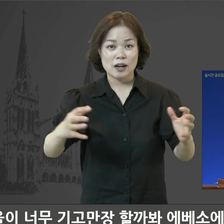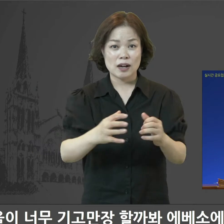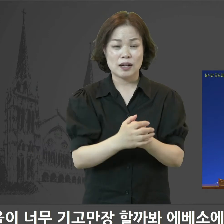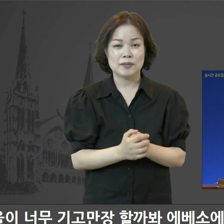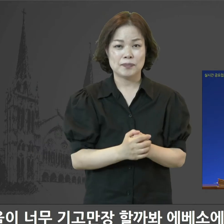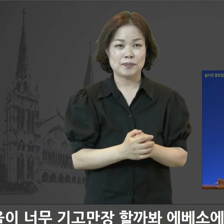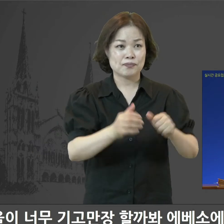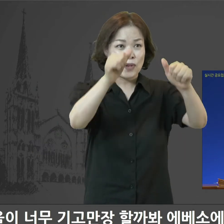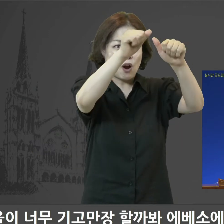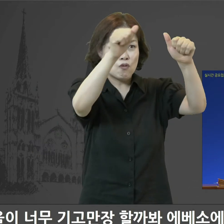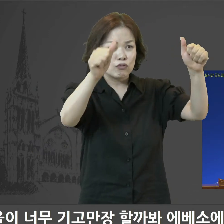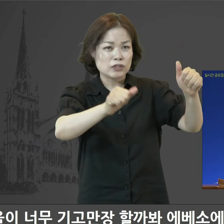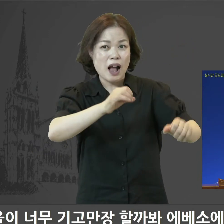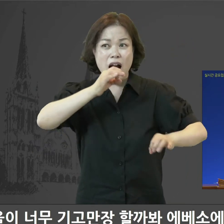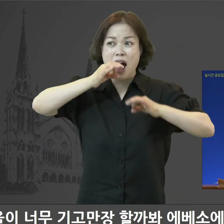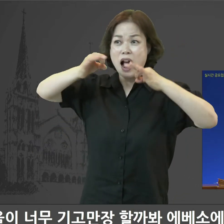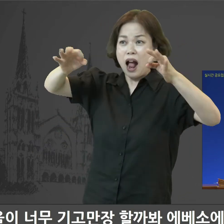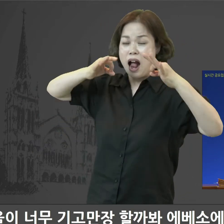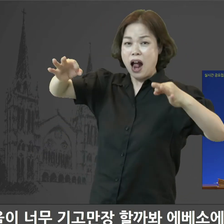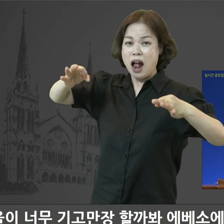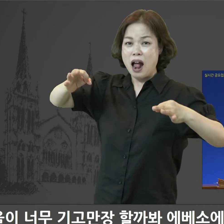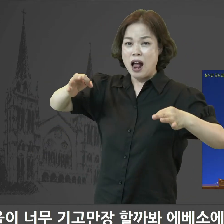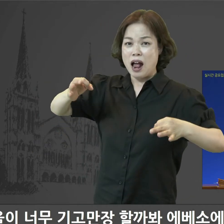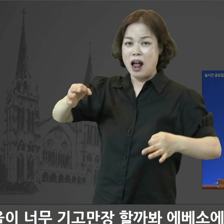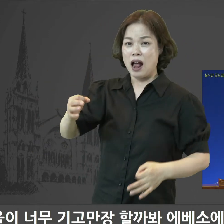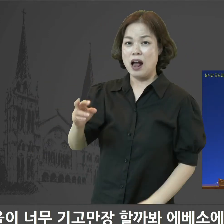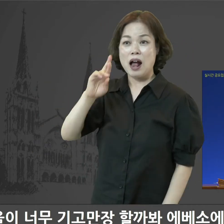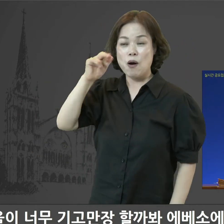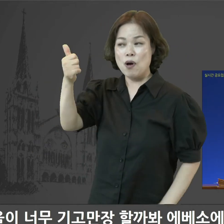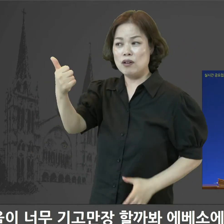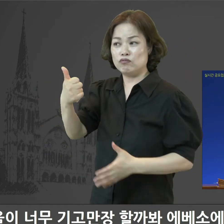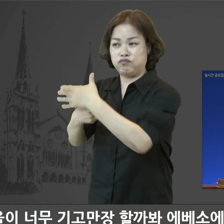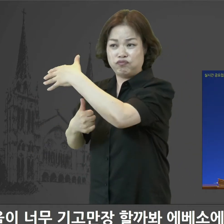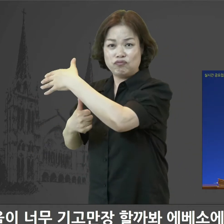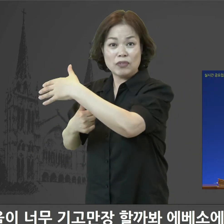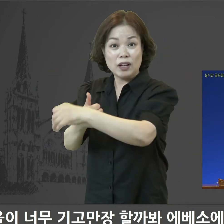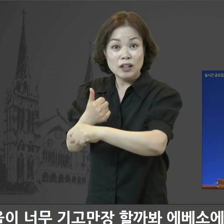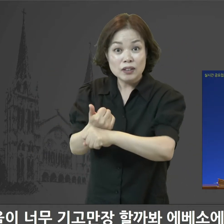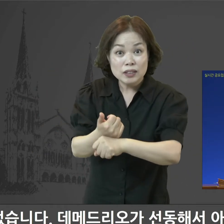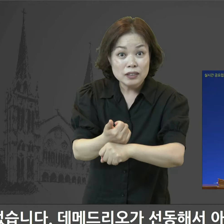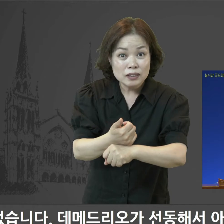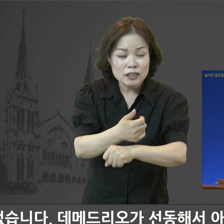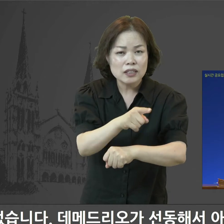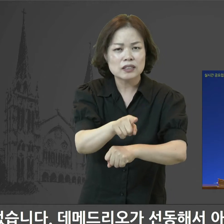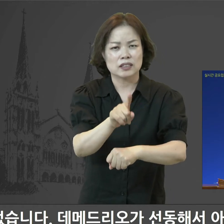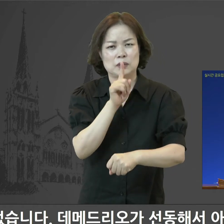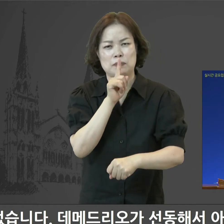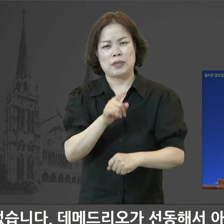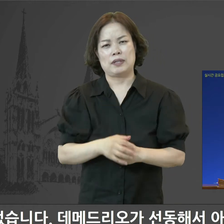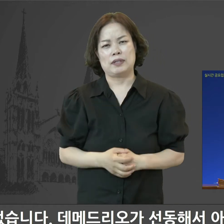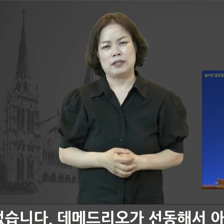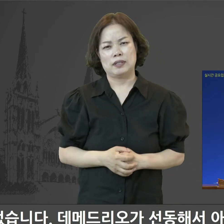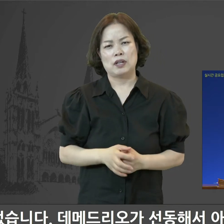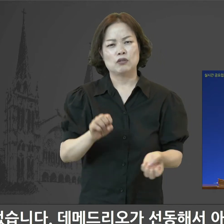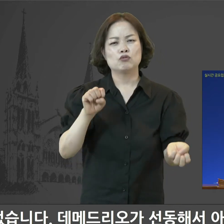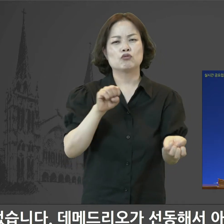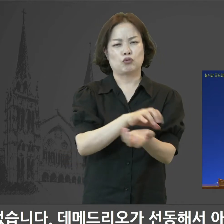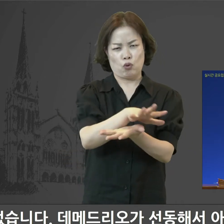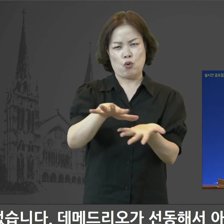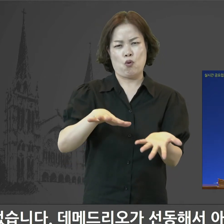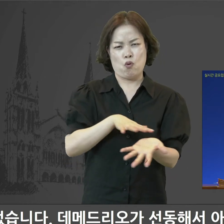아데미를 외쳐대면서 바울을 해코지하려고 그러지 않았었습니까? 그거를 여기에 말하는 이 소동에